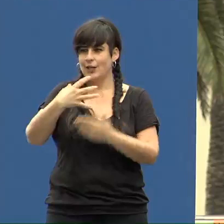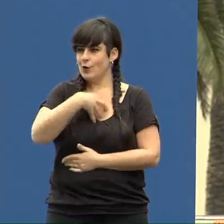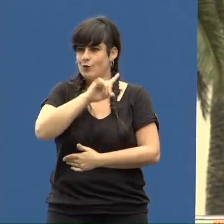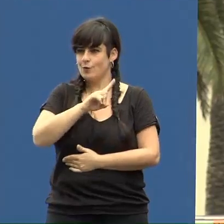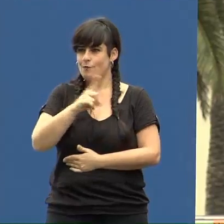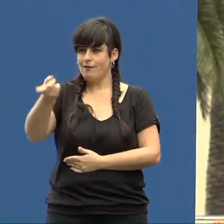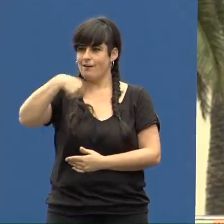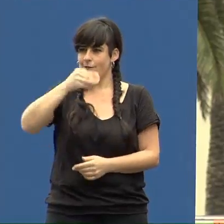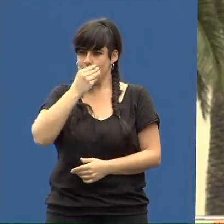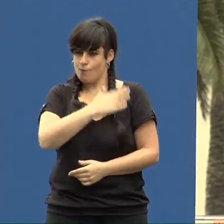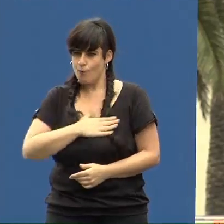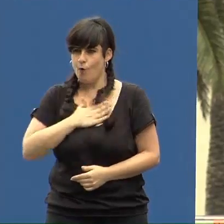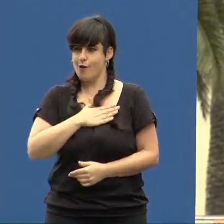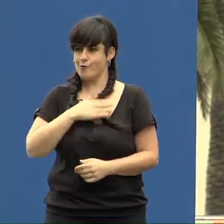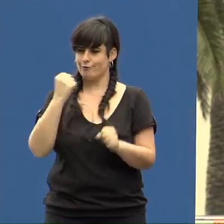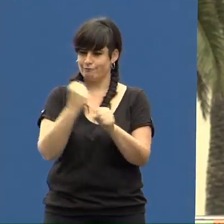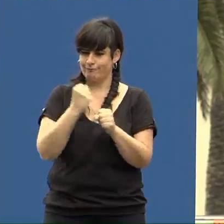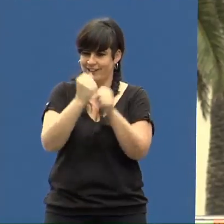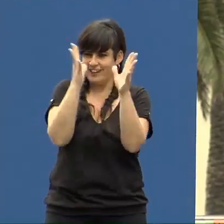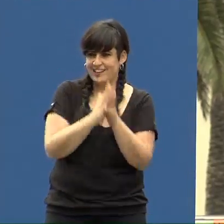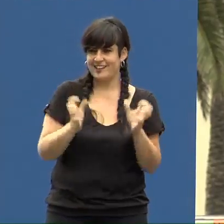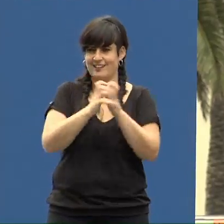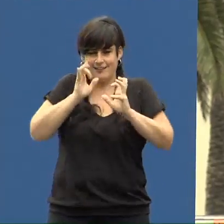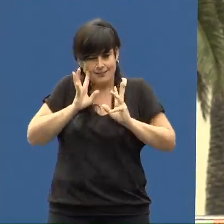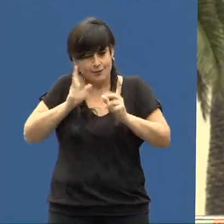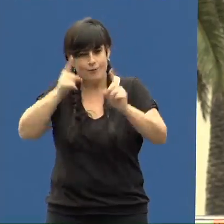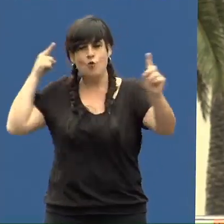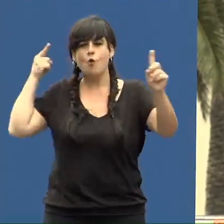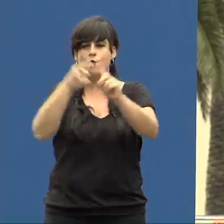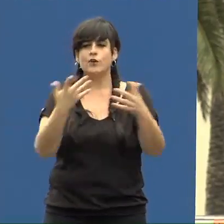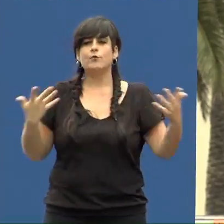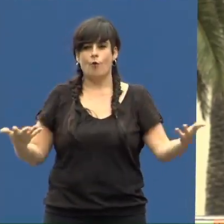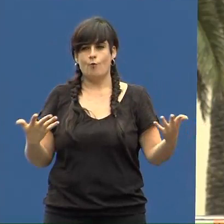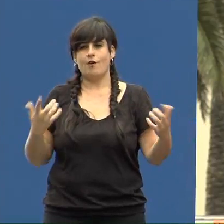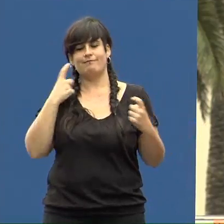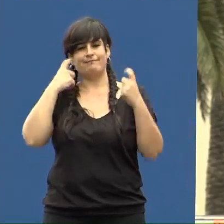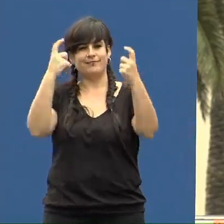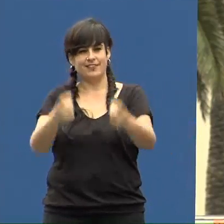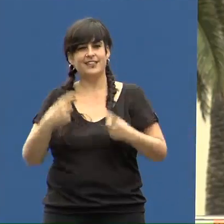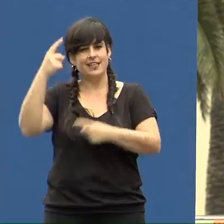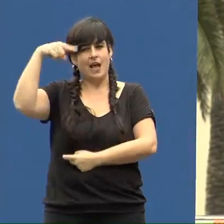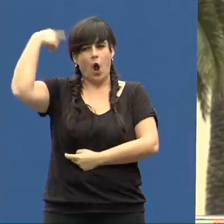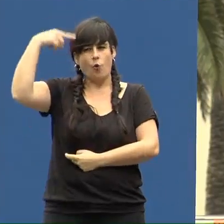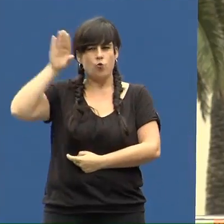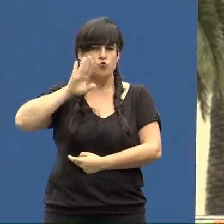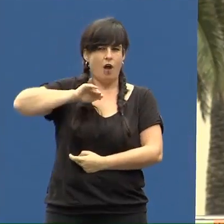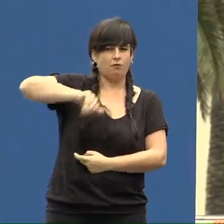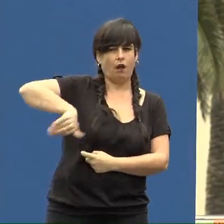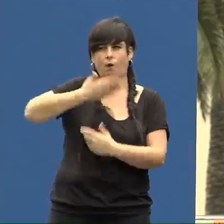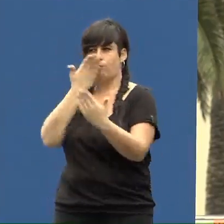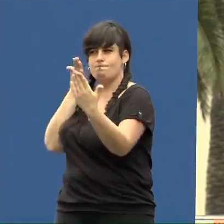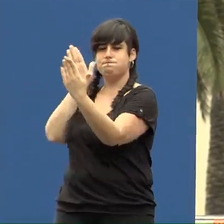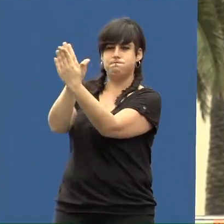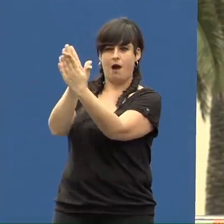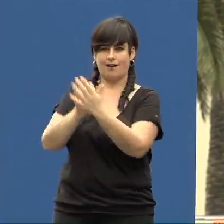honrada, dispuesta a trabajar y a esforzarse para hacer frente y para erradicar la cultura del pelotazo y de la corrupción,